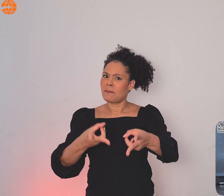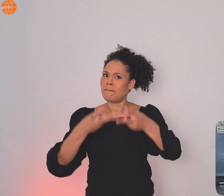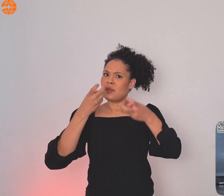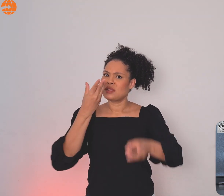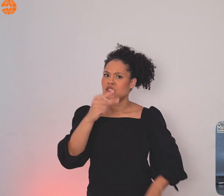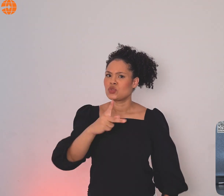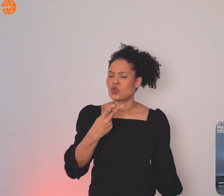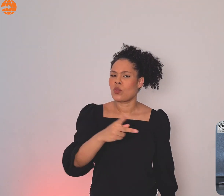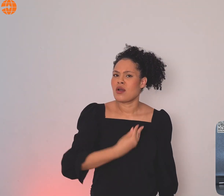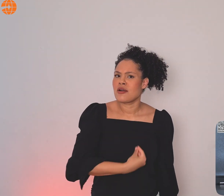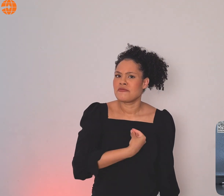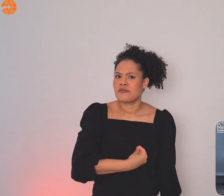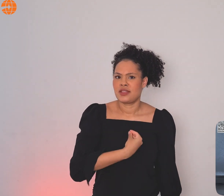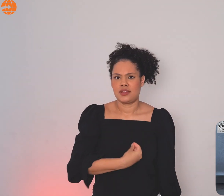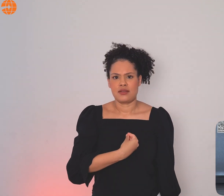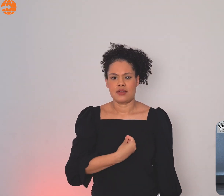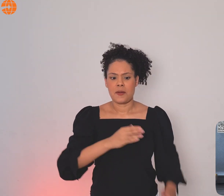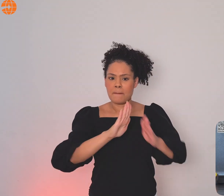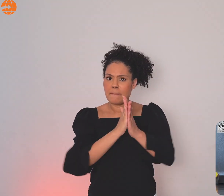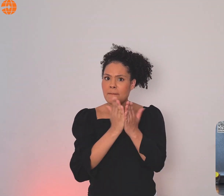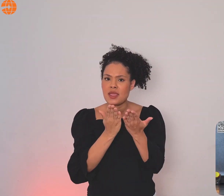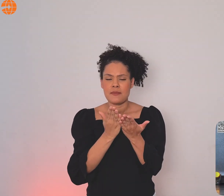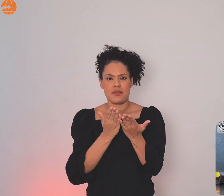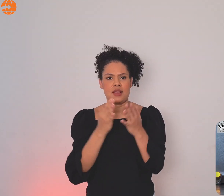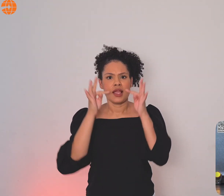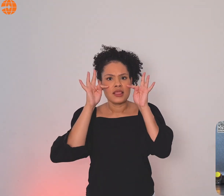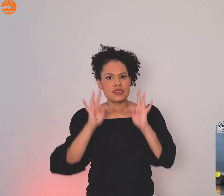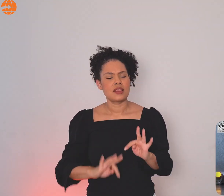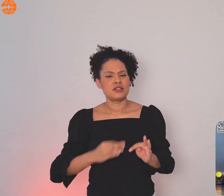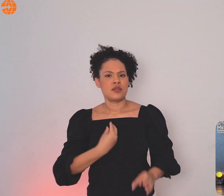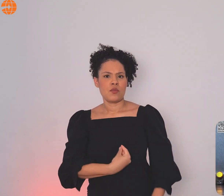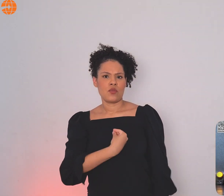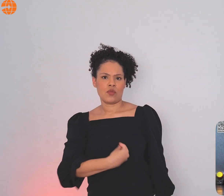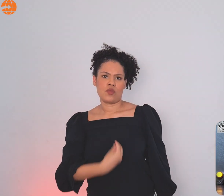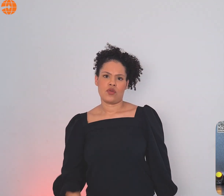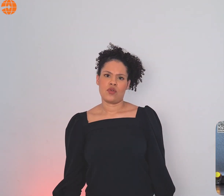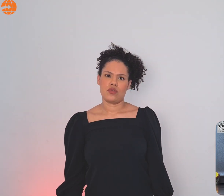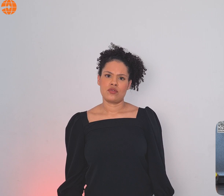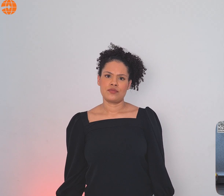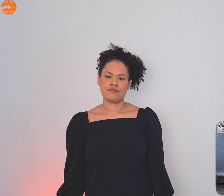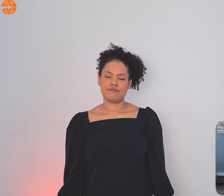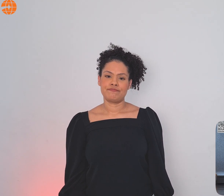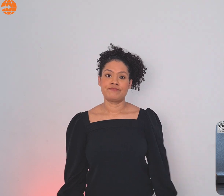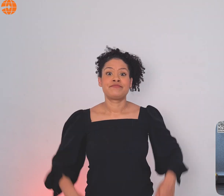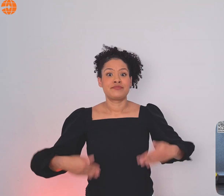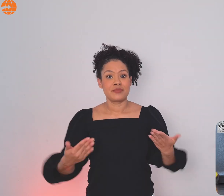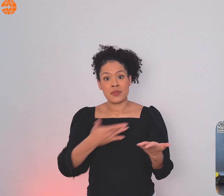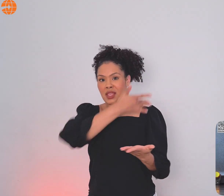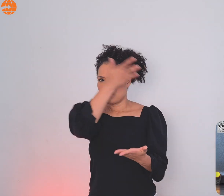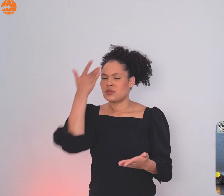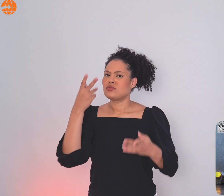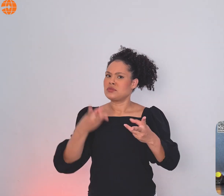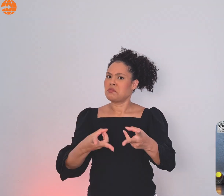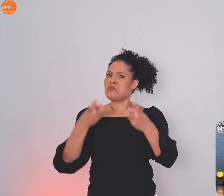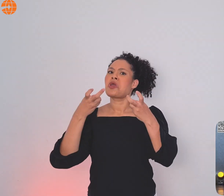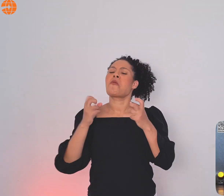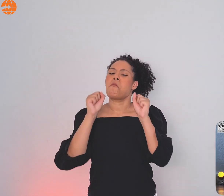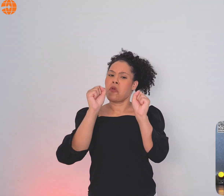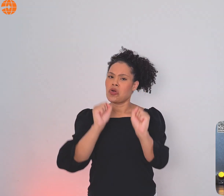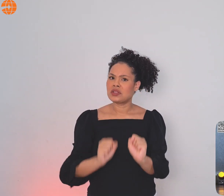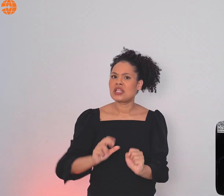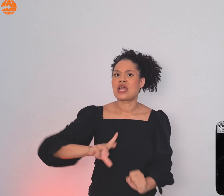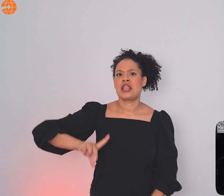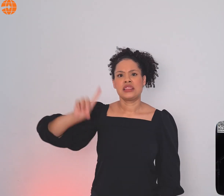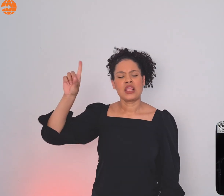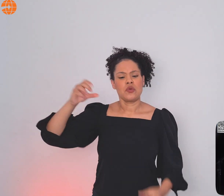tem graça. O Evangelho não é isso tudo. Mas se elas notam na sua vida a grandeza de Deus, o milagre